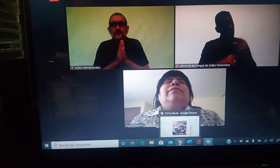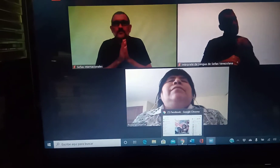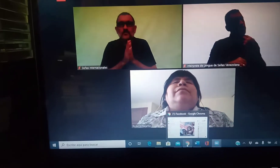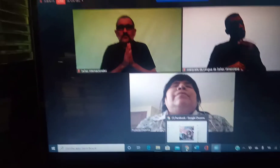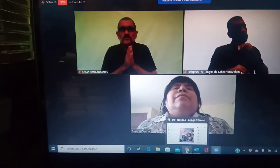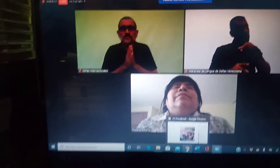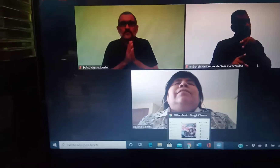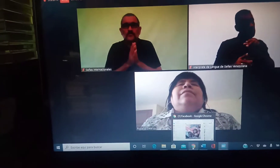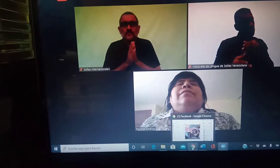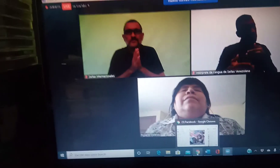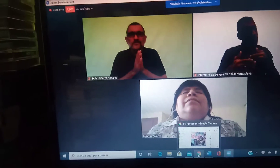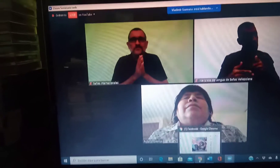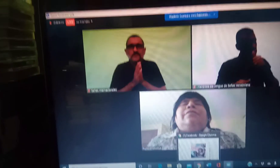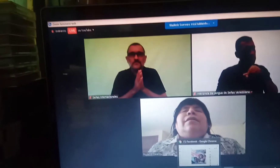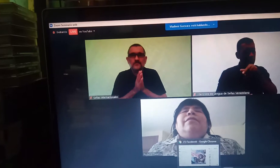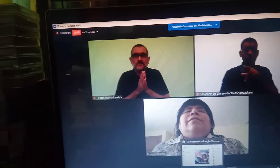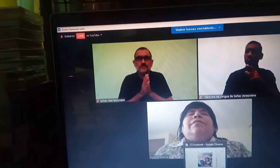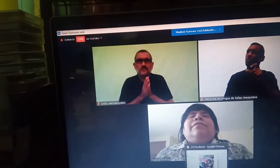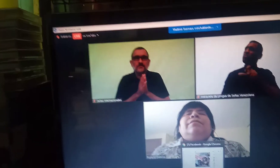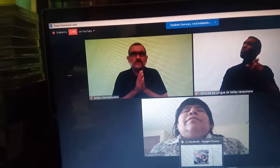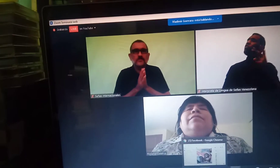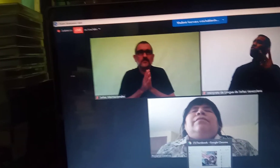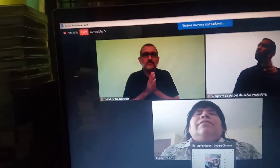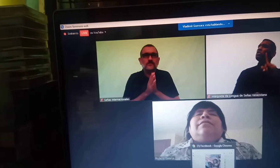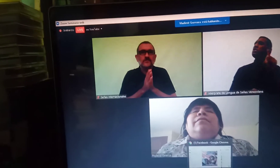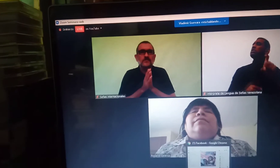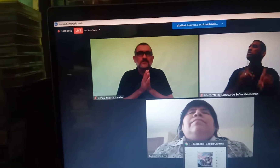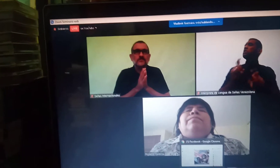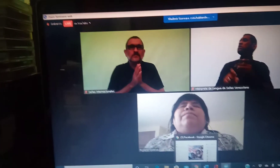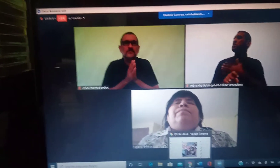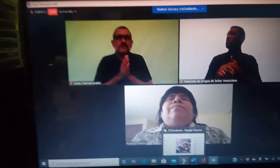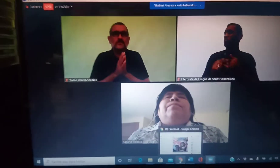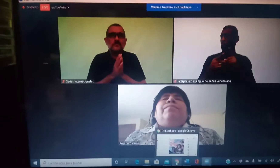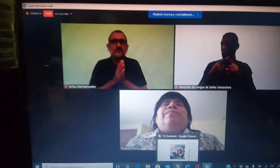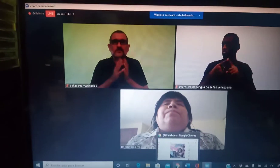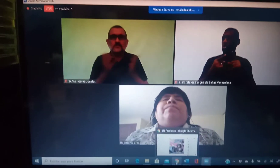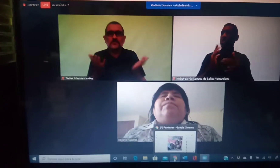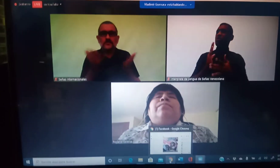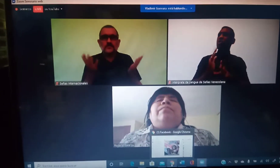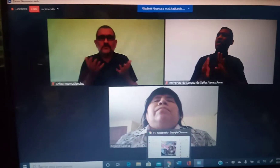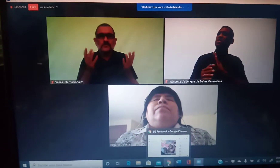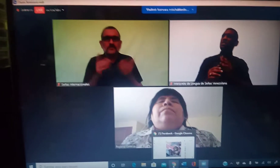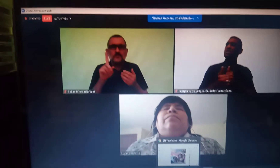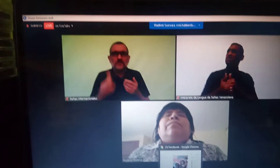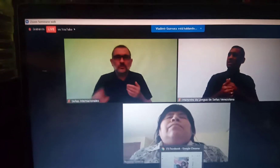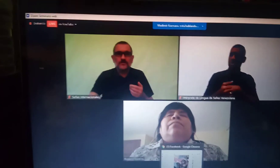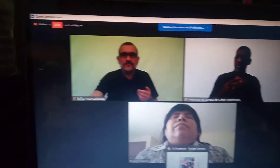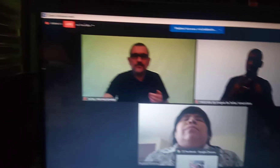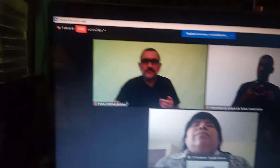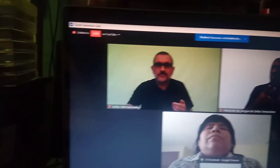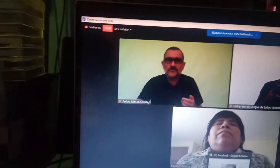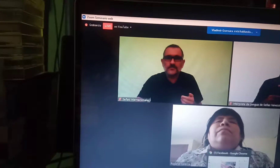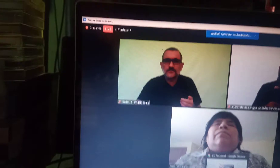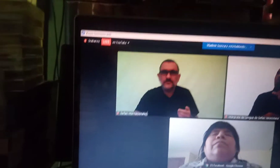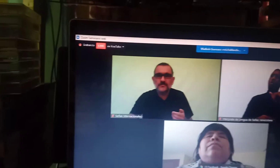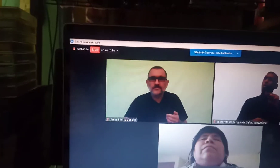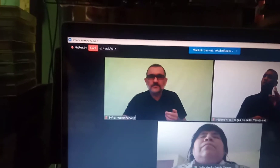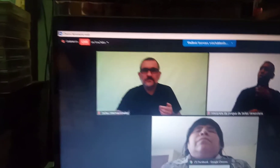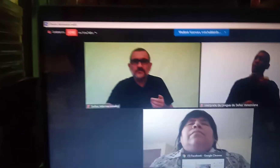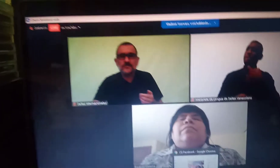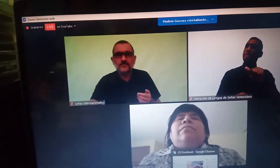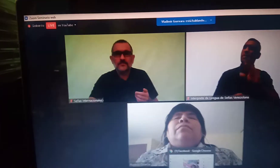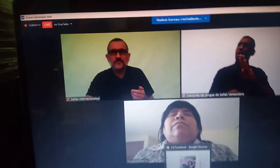Si que desean hacer preguntas, les voy a el micrófono a Tecnologías de Asistencia y a Juan Pablo Guillén del Valle. Entonces,